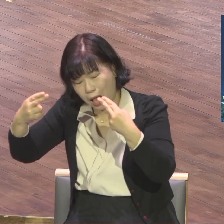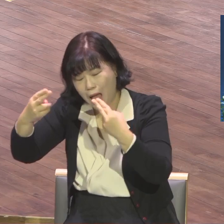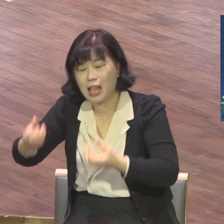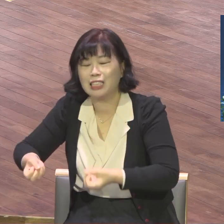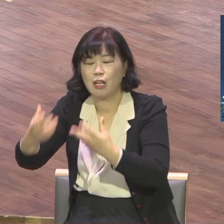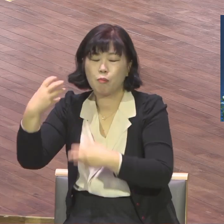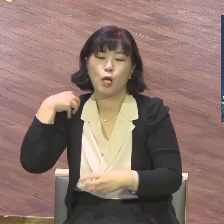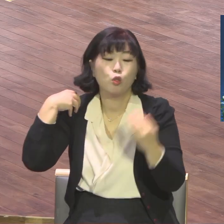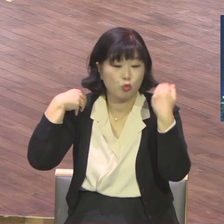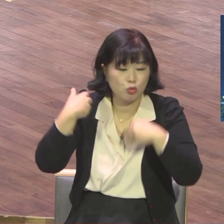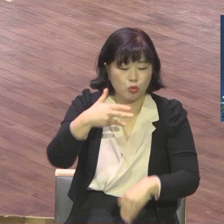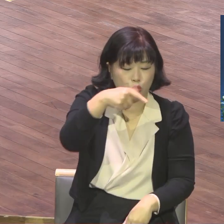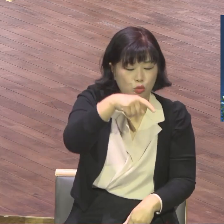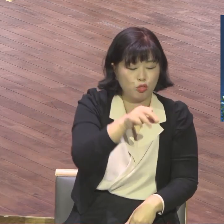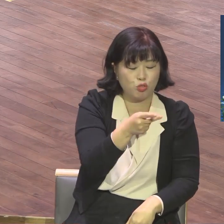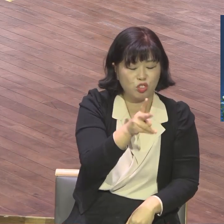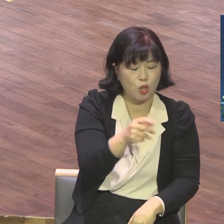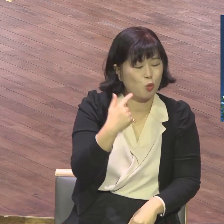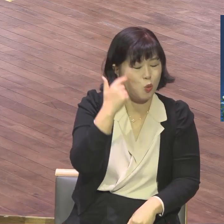복음이 없어.